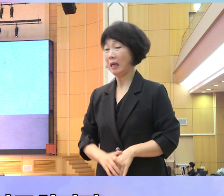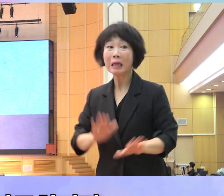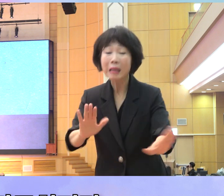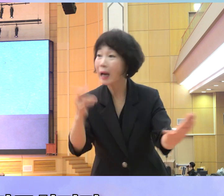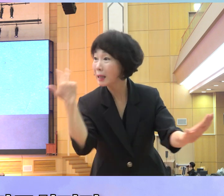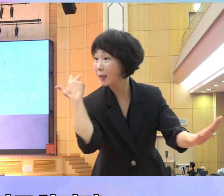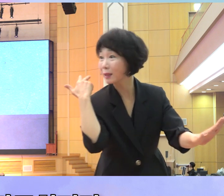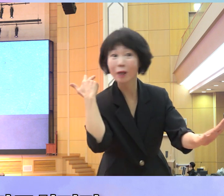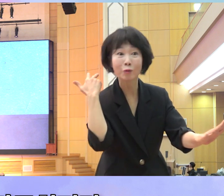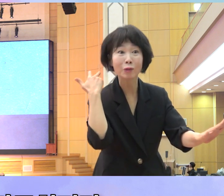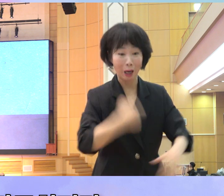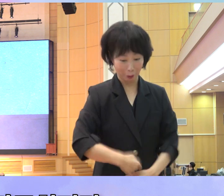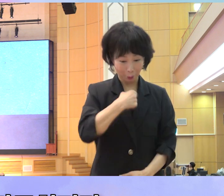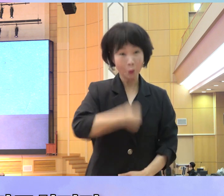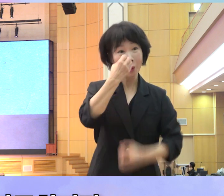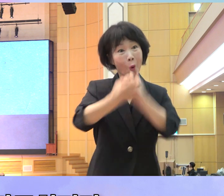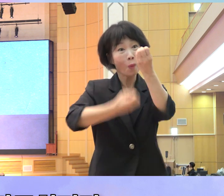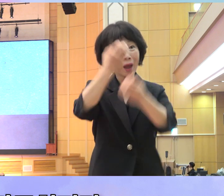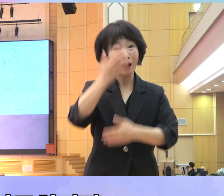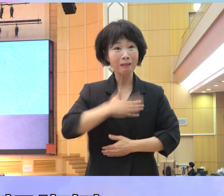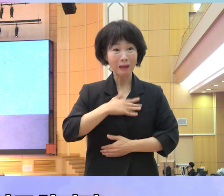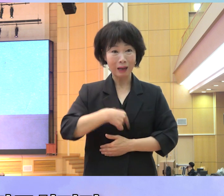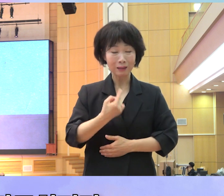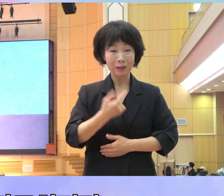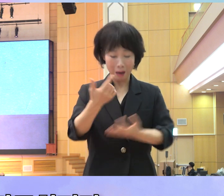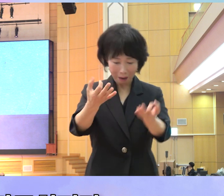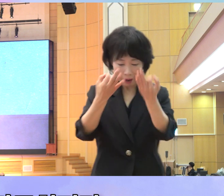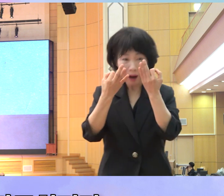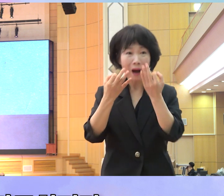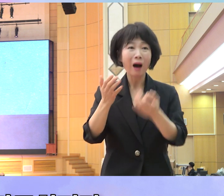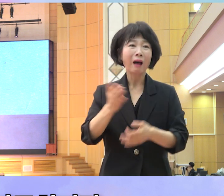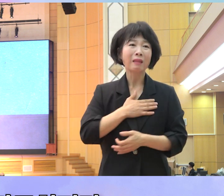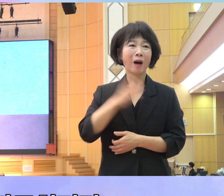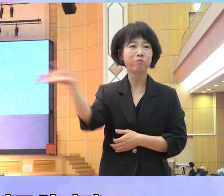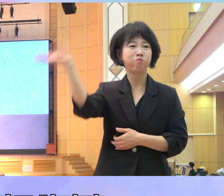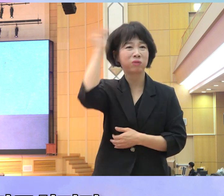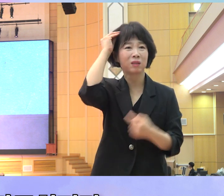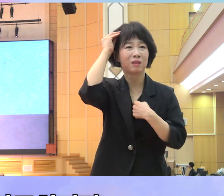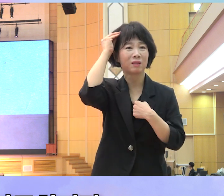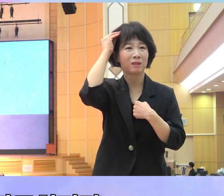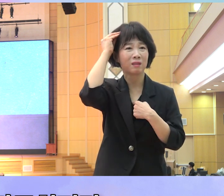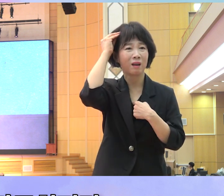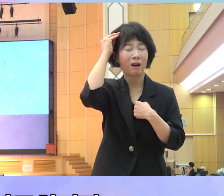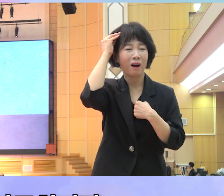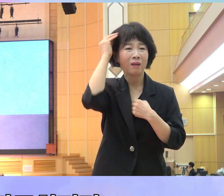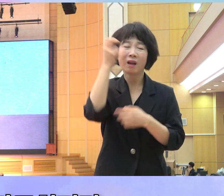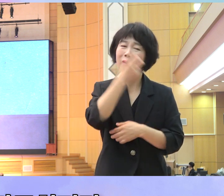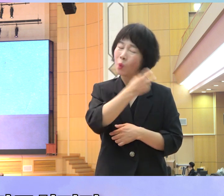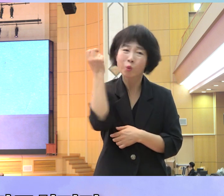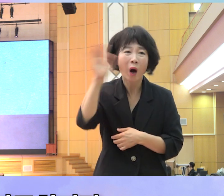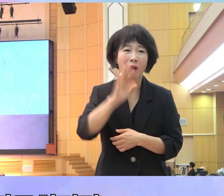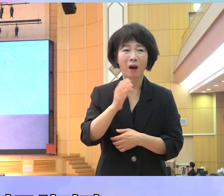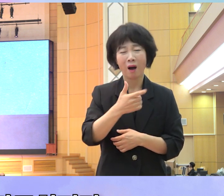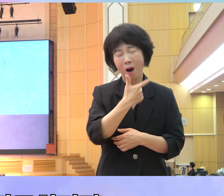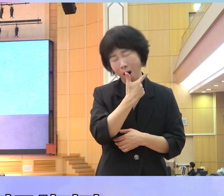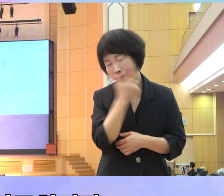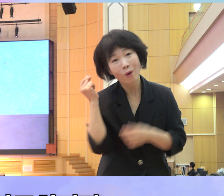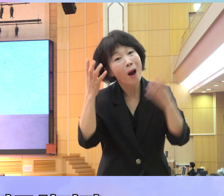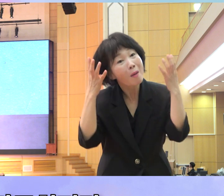주에도 성도들한테 고백했는걸요. 결핍 많은 인생이고 지금도 계속 매일매일 실수하는 그런 인간이라고.